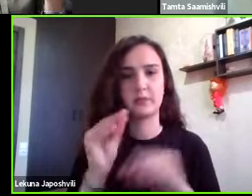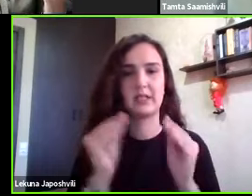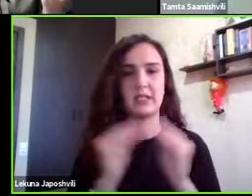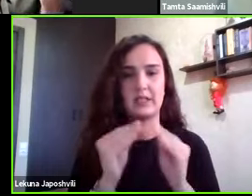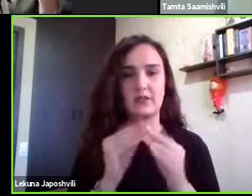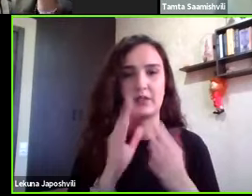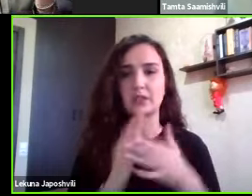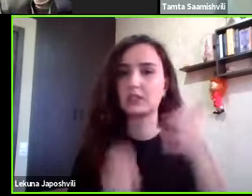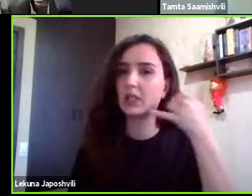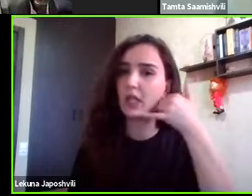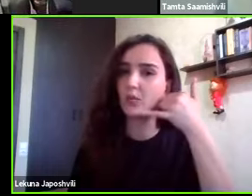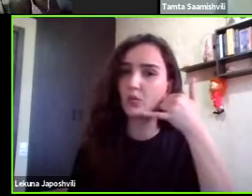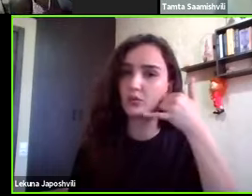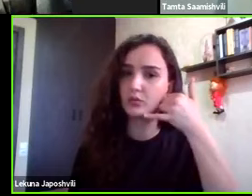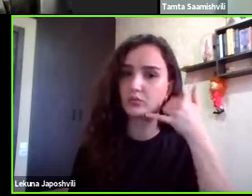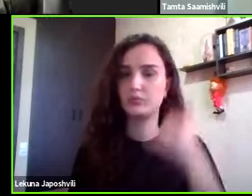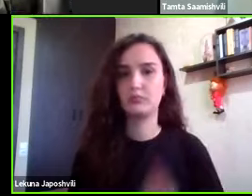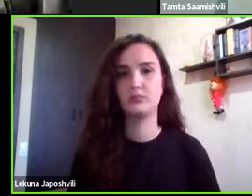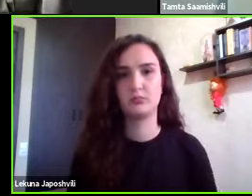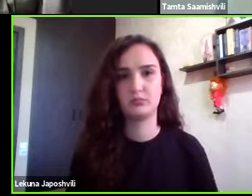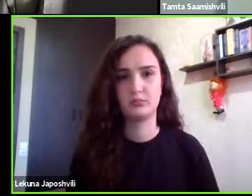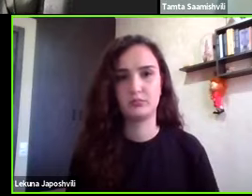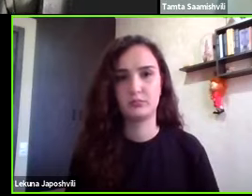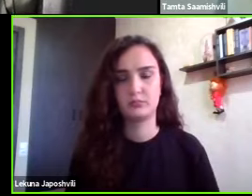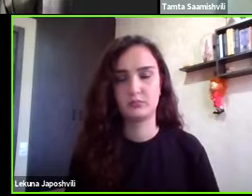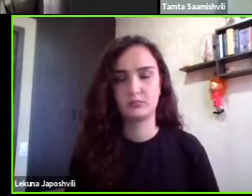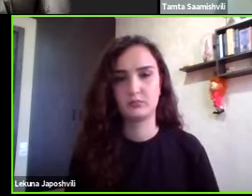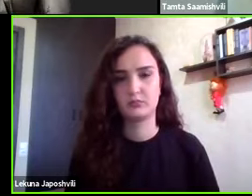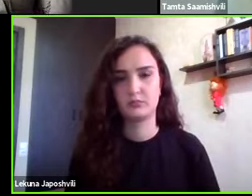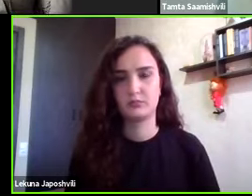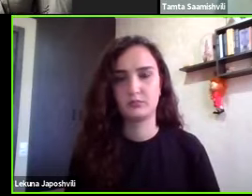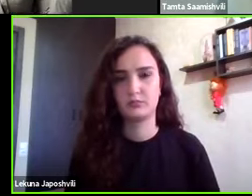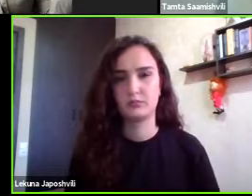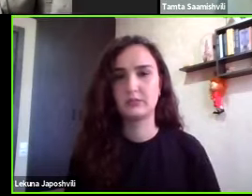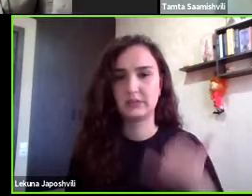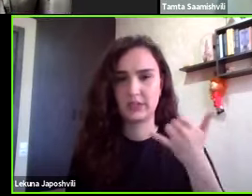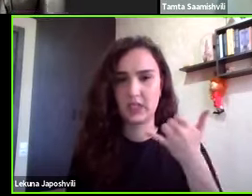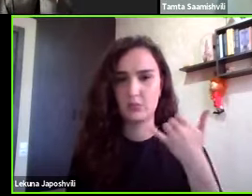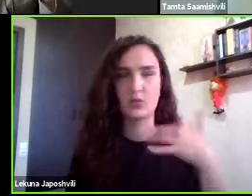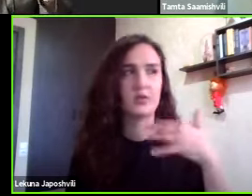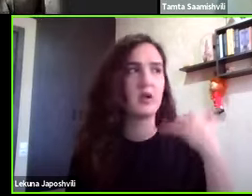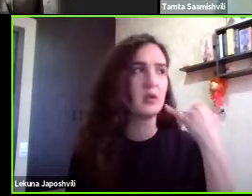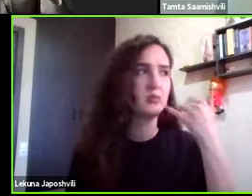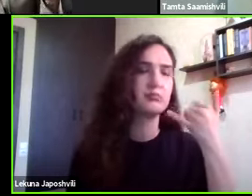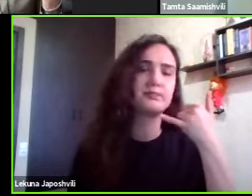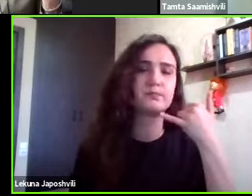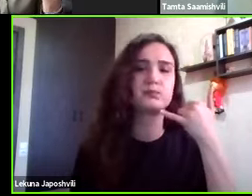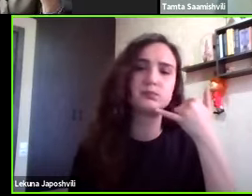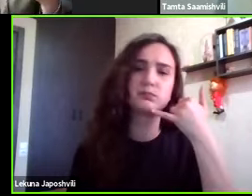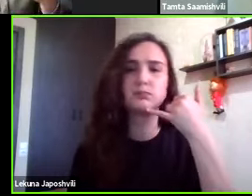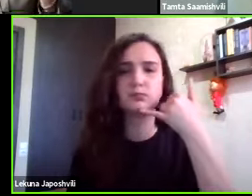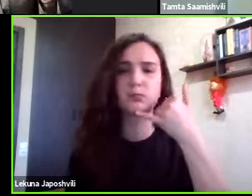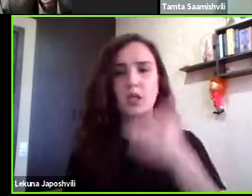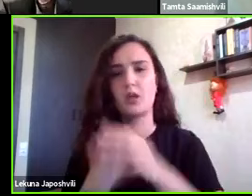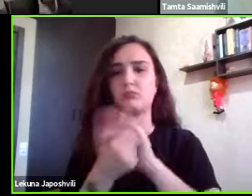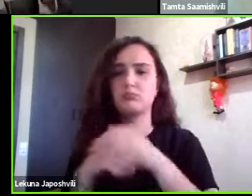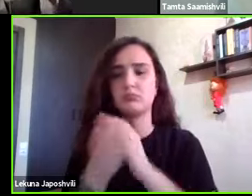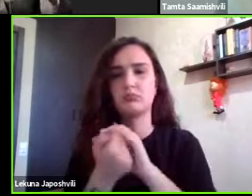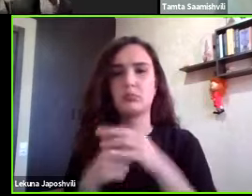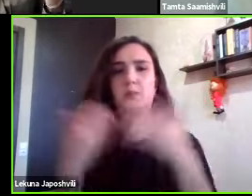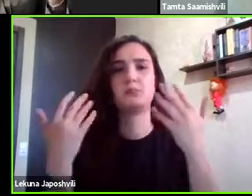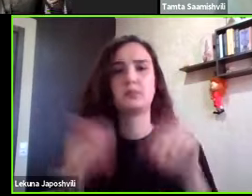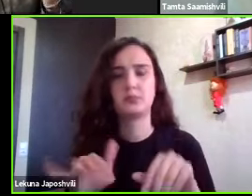არის ტელეფონის შემთხვევაშიც, ხო? თქვათ ტელეფონი, რომელიც გარეთ ვიხმარე, შემოვედი, ხელები დავიბანე,